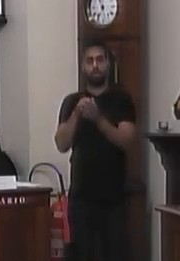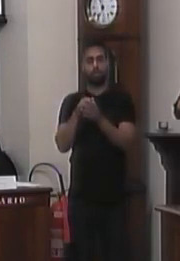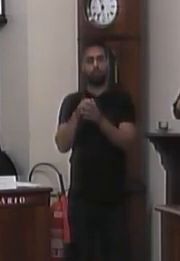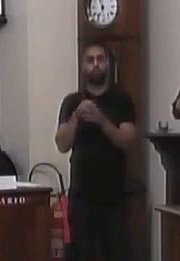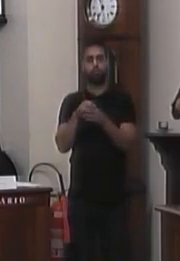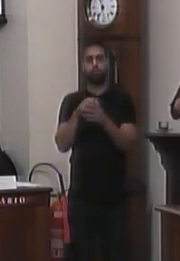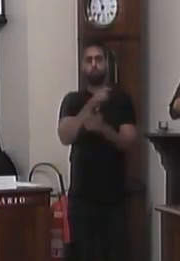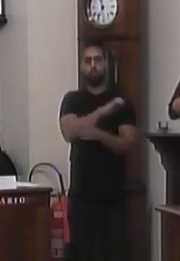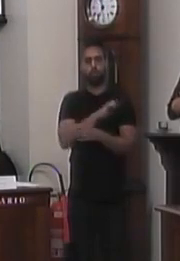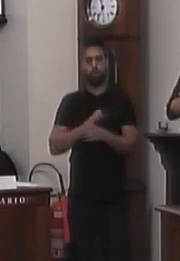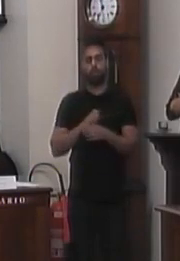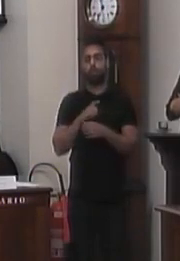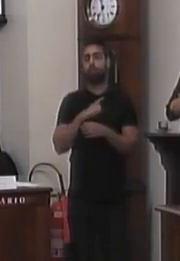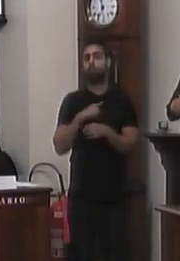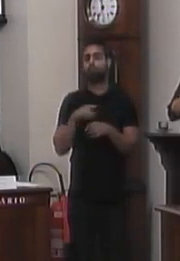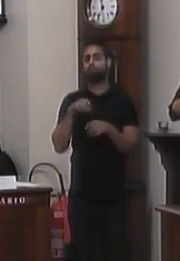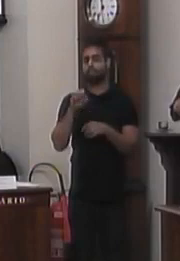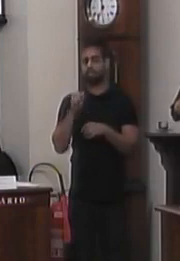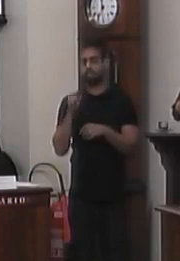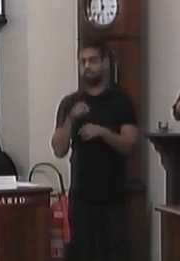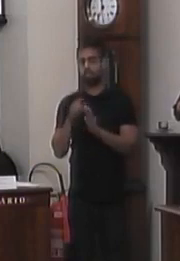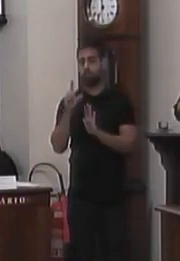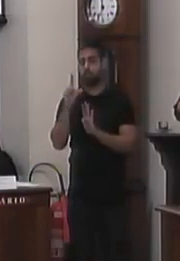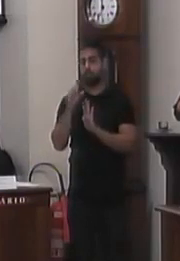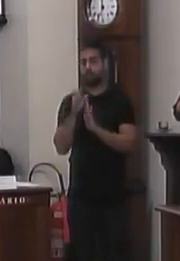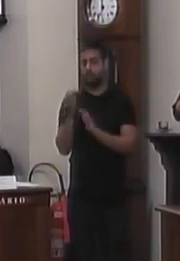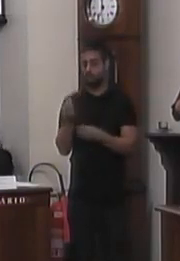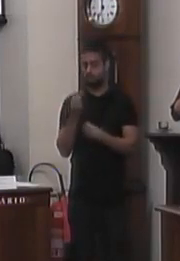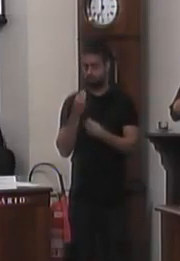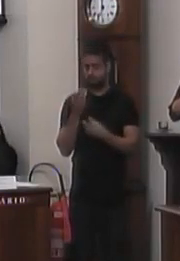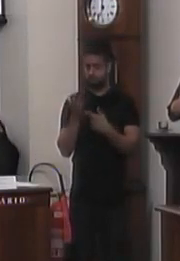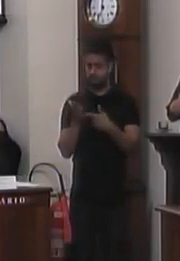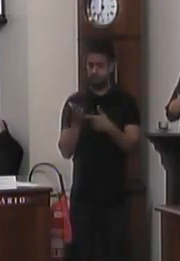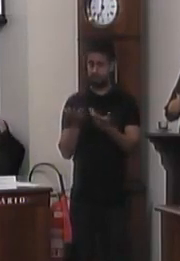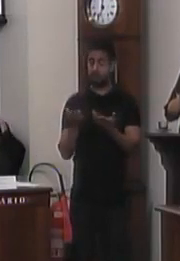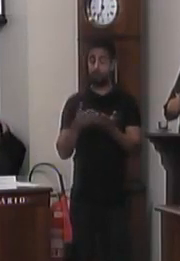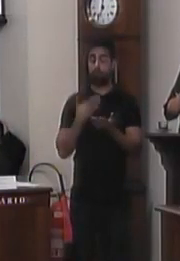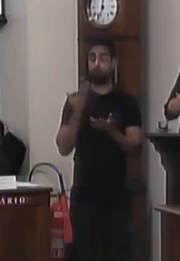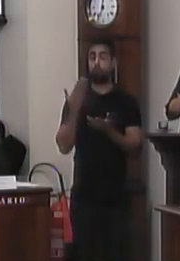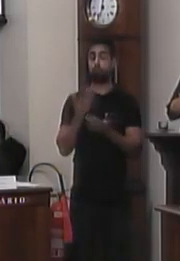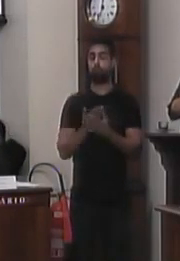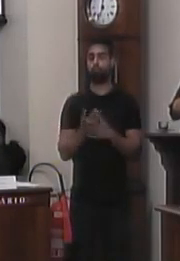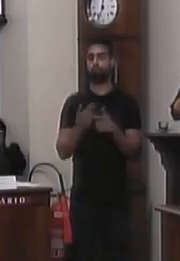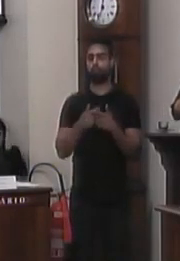tem vezes que a gente vê aí umas arrecadações chegando, a gente fica todo mundo bem assustado,